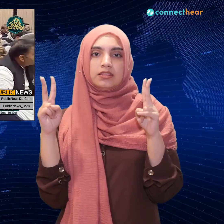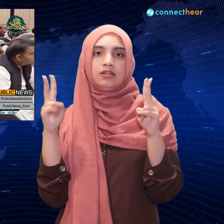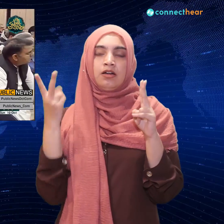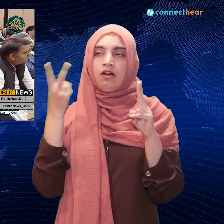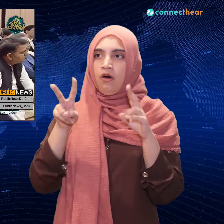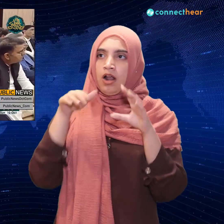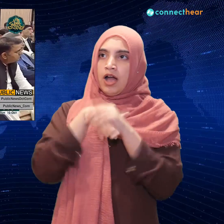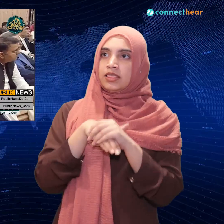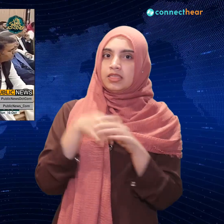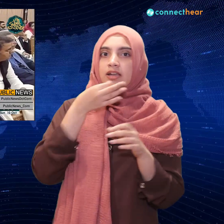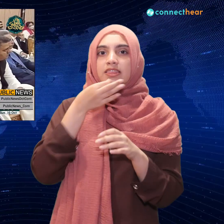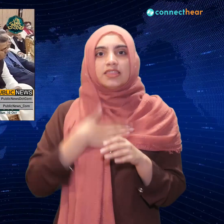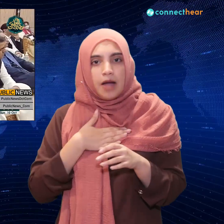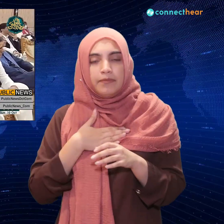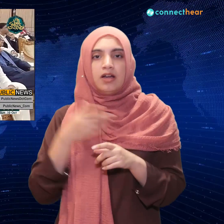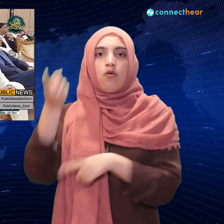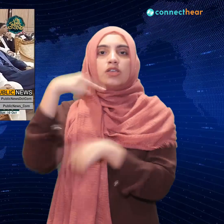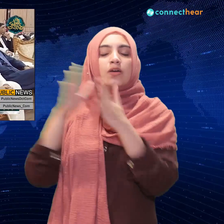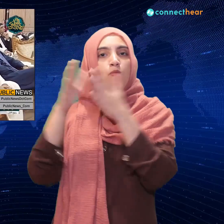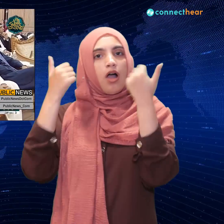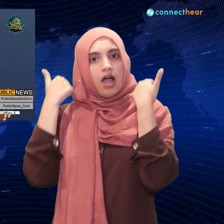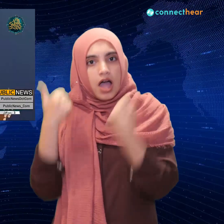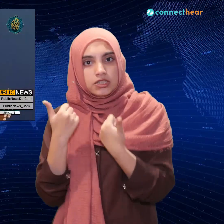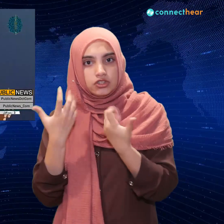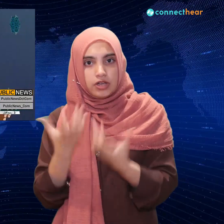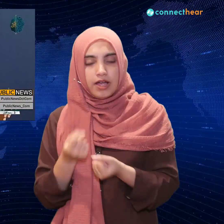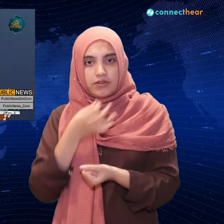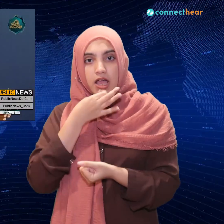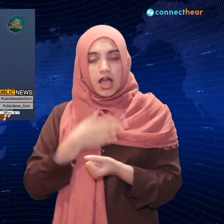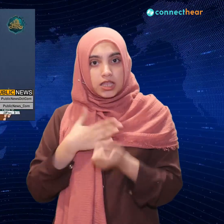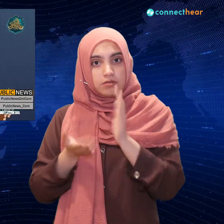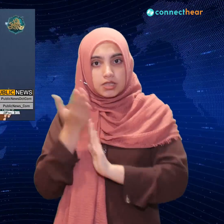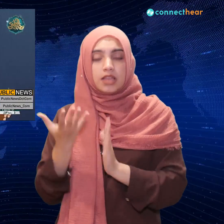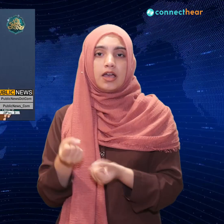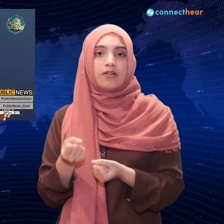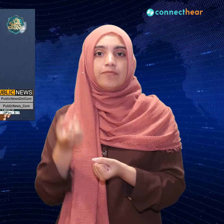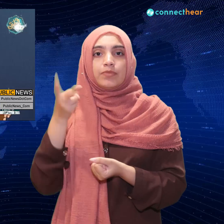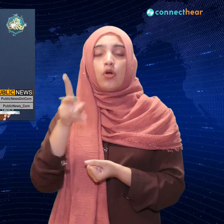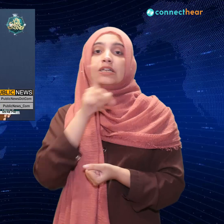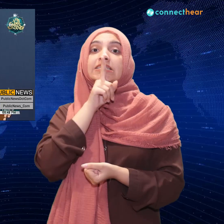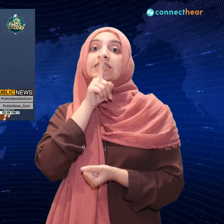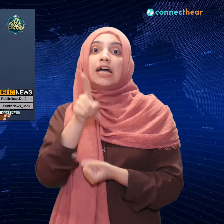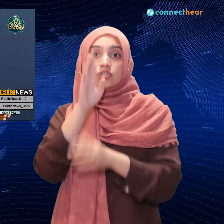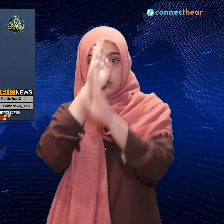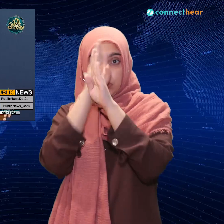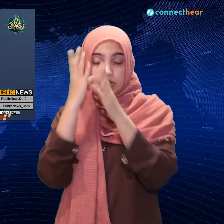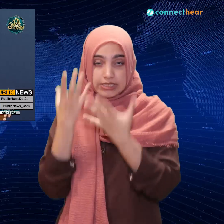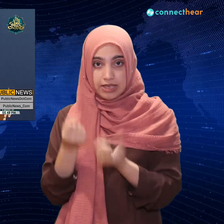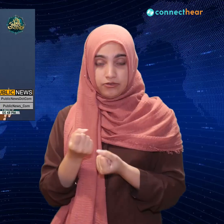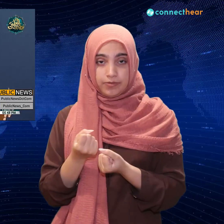سٹینڈرڈز تھے، وہ ہمارے سے بہت اوپر تھے. وہاں سچائی کے اوپر بڑا زور تھا. ادھر کی